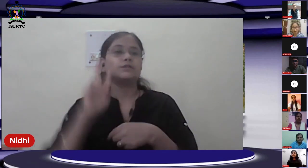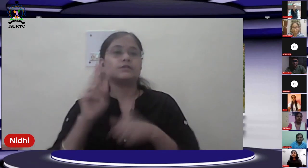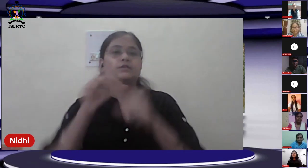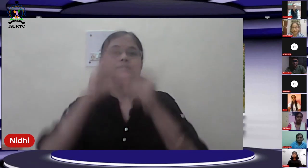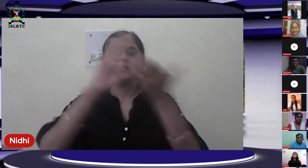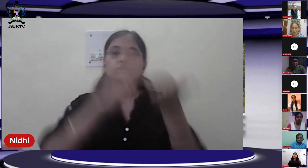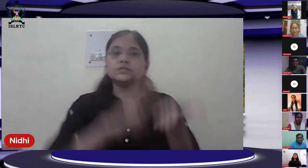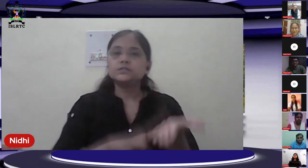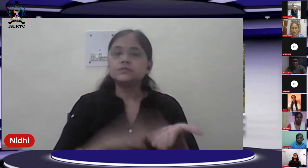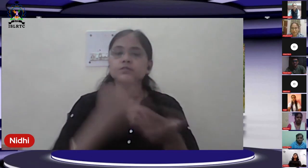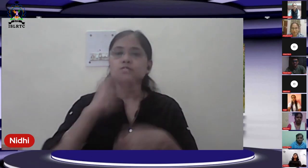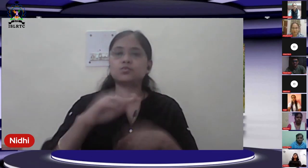फ्रॉम DTISL